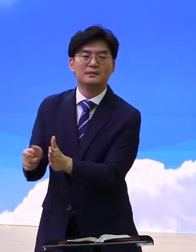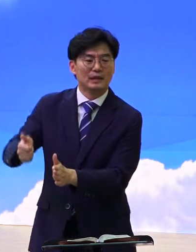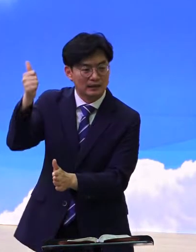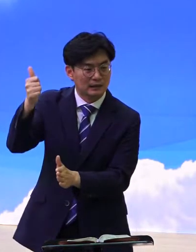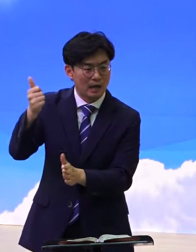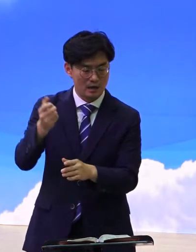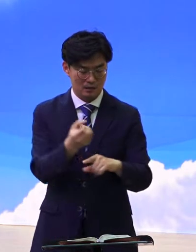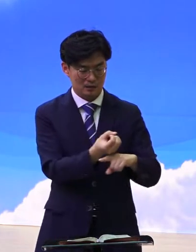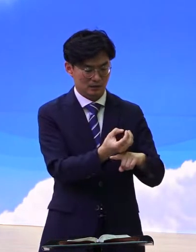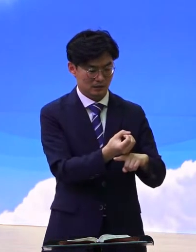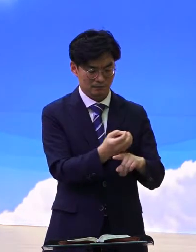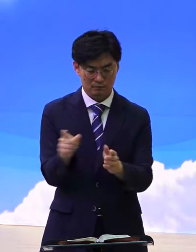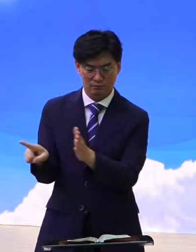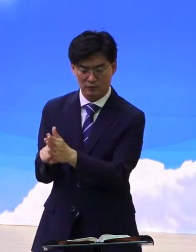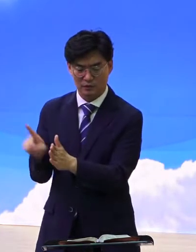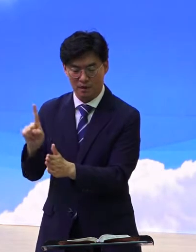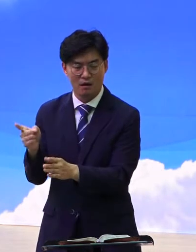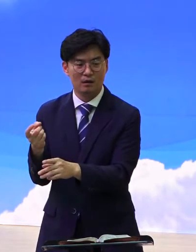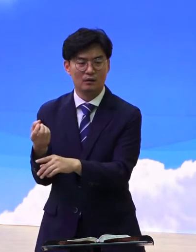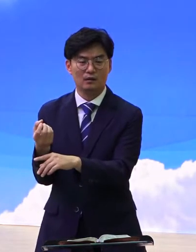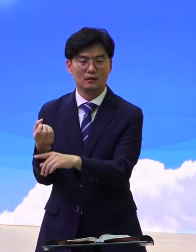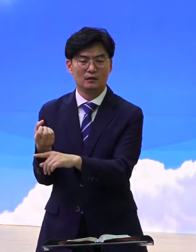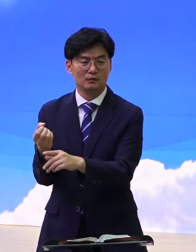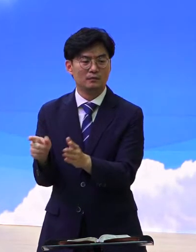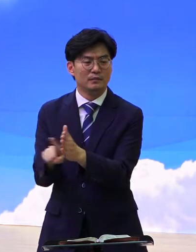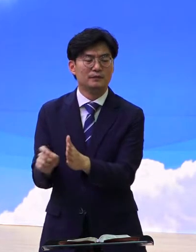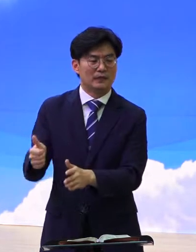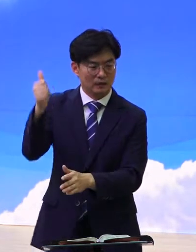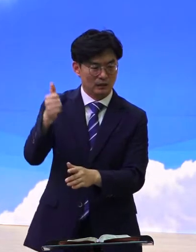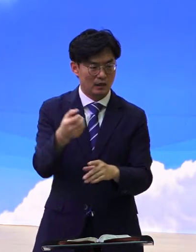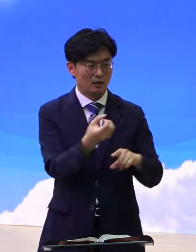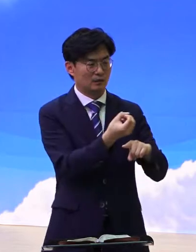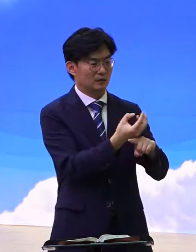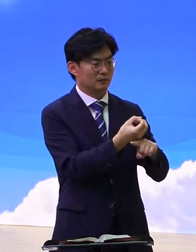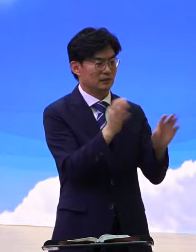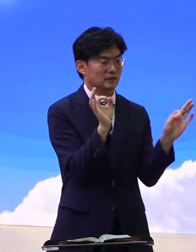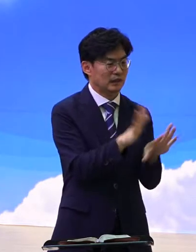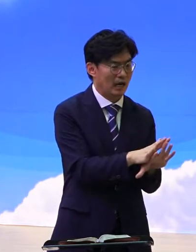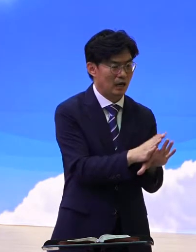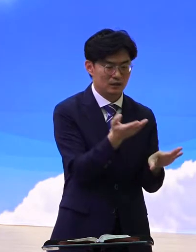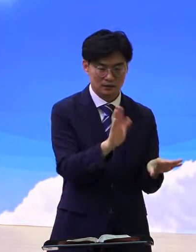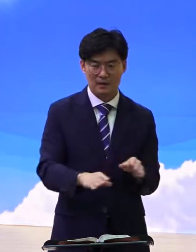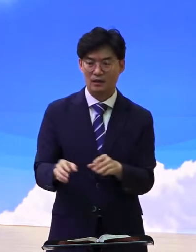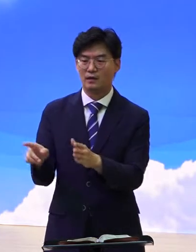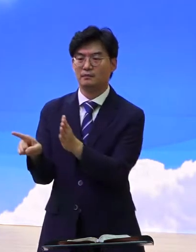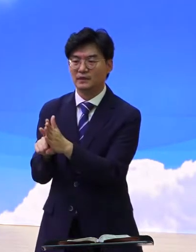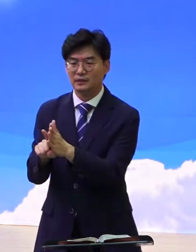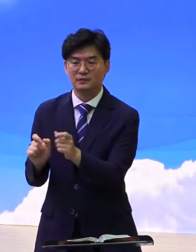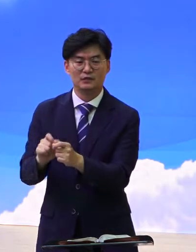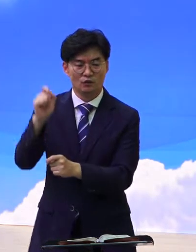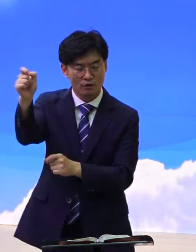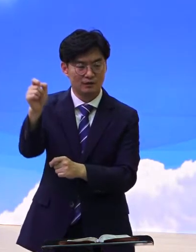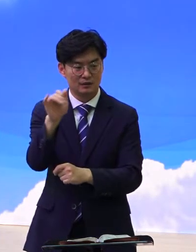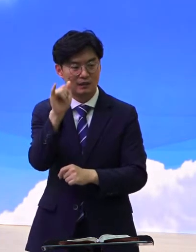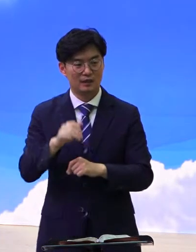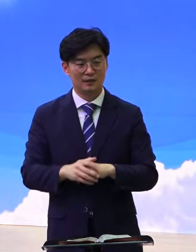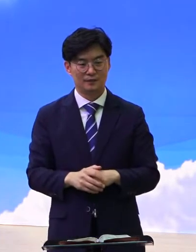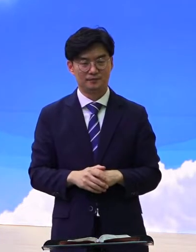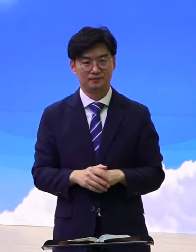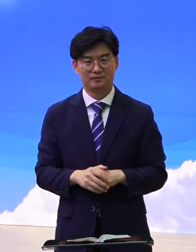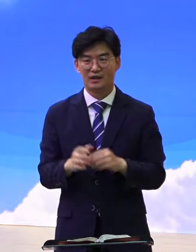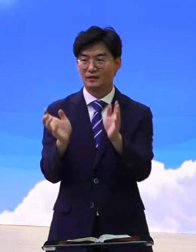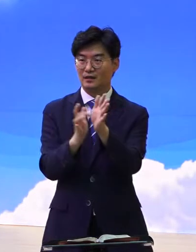확실하다. 그리고 이 믿음이 있으면 예수님께서 다시 오실 때에 그 순간에 이 믿음을 가지고 있으면